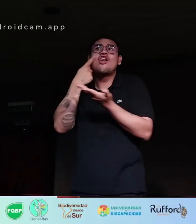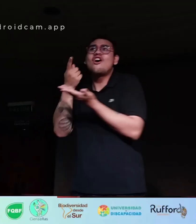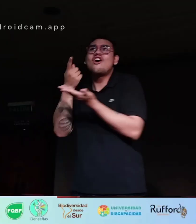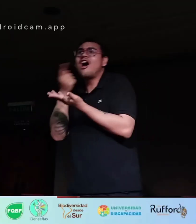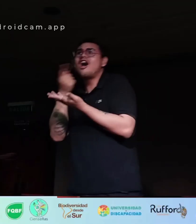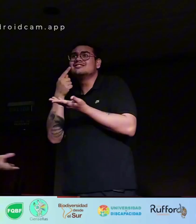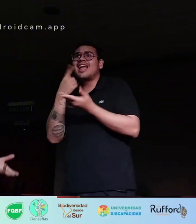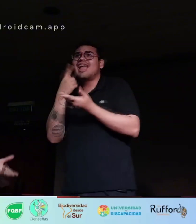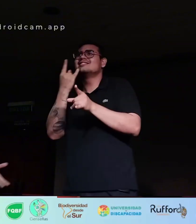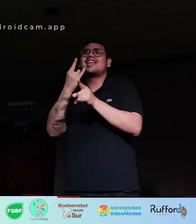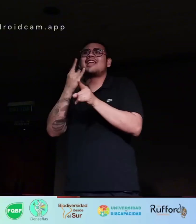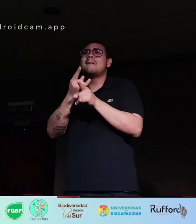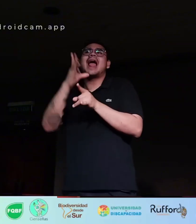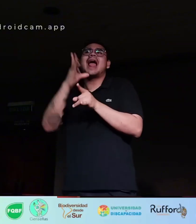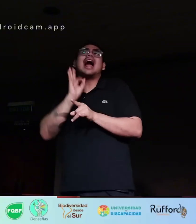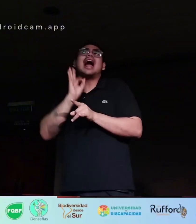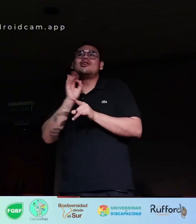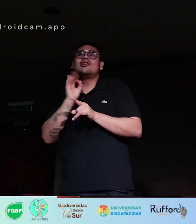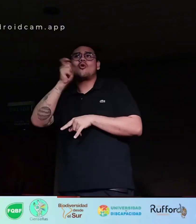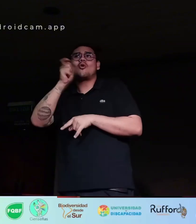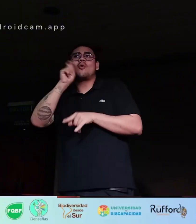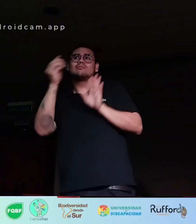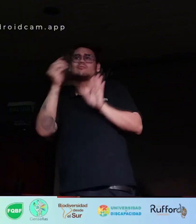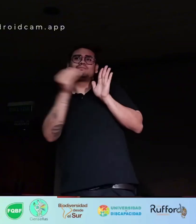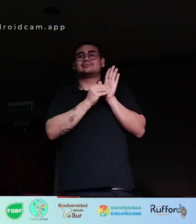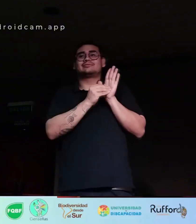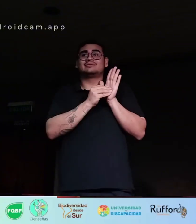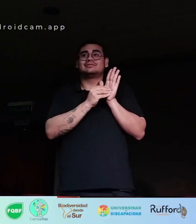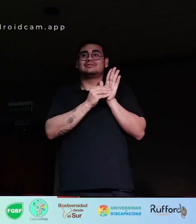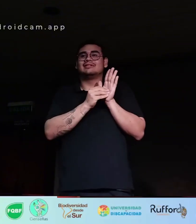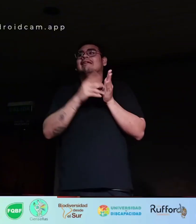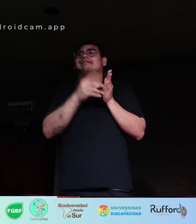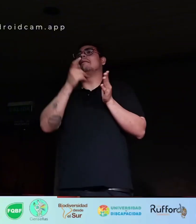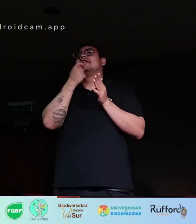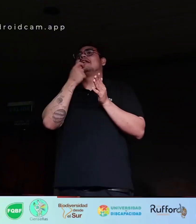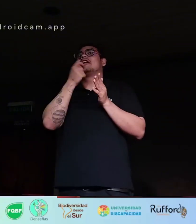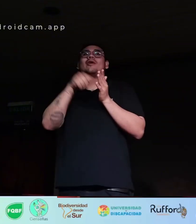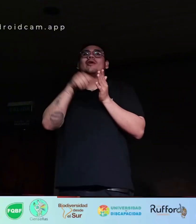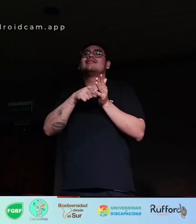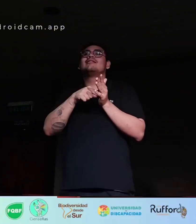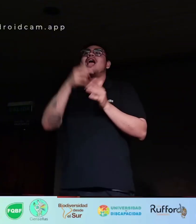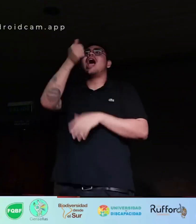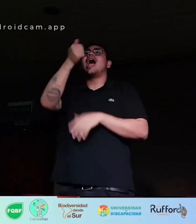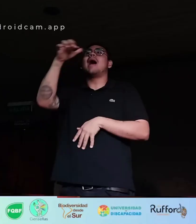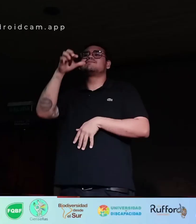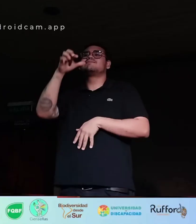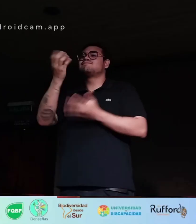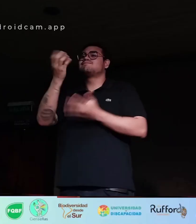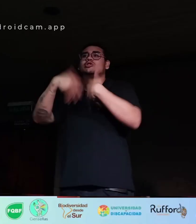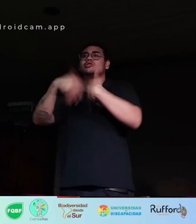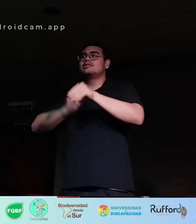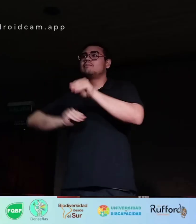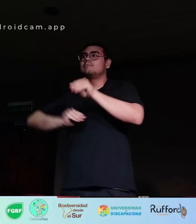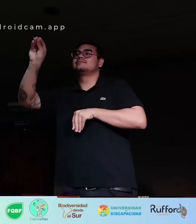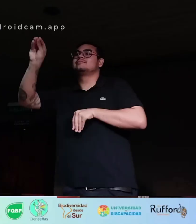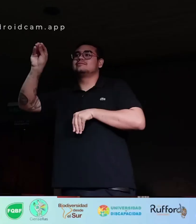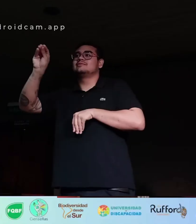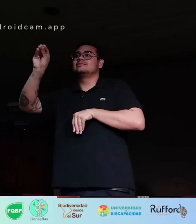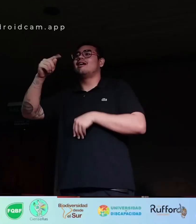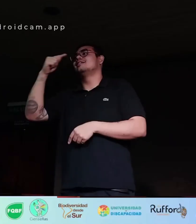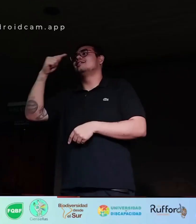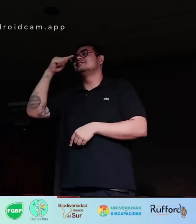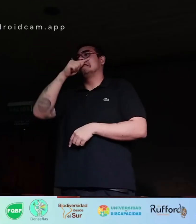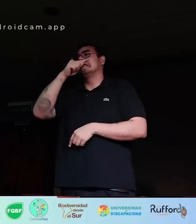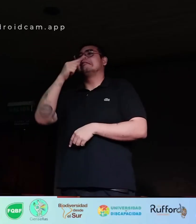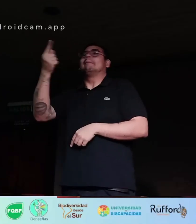sé, 7.000 millones de personas utilizándola para probarla, entonces se va a entrenar muy rápido Y la